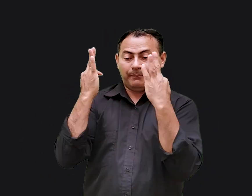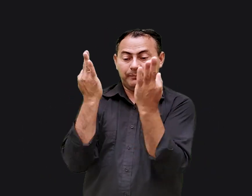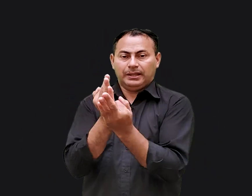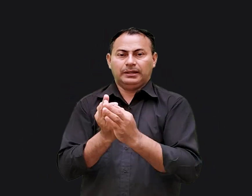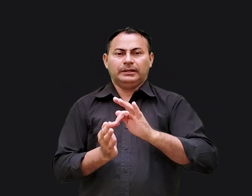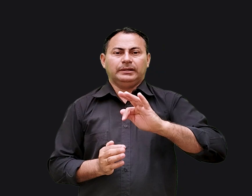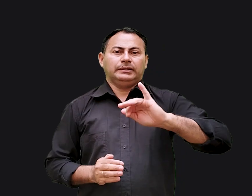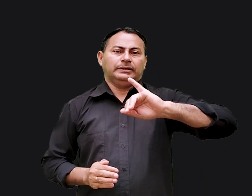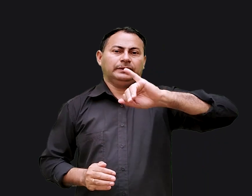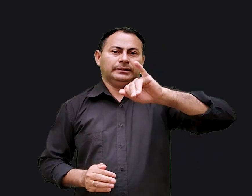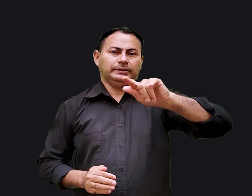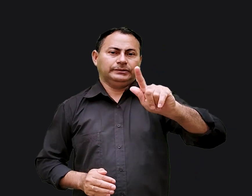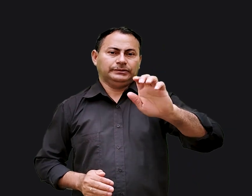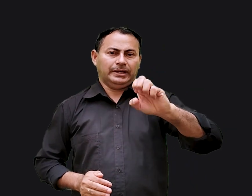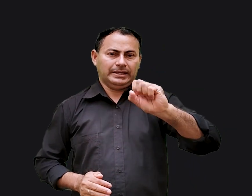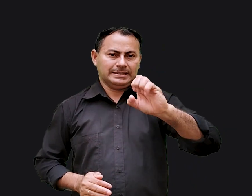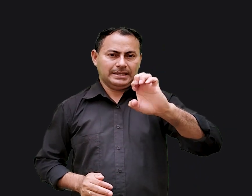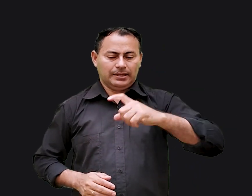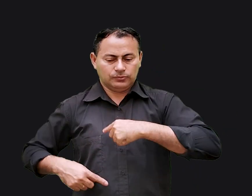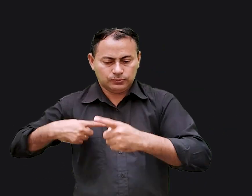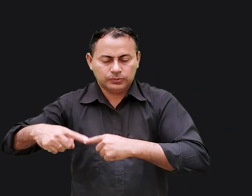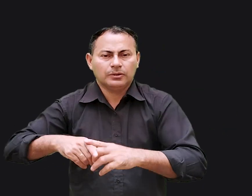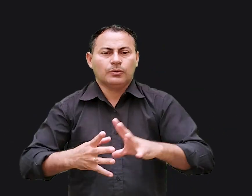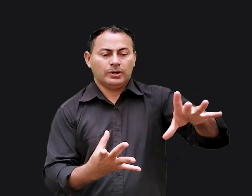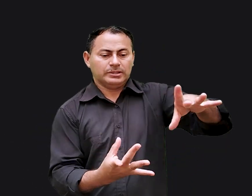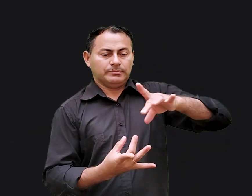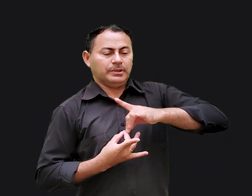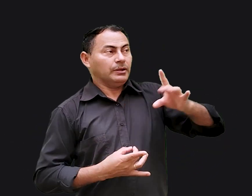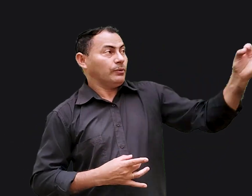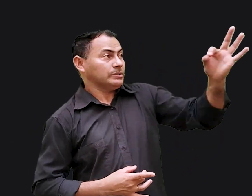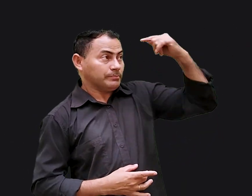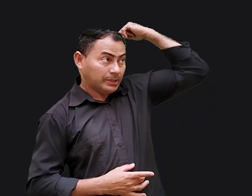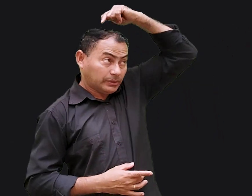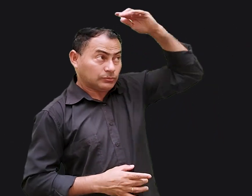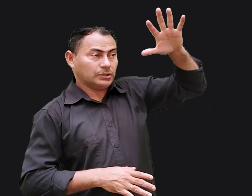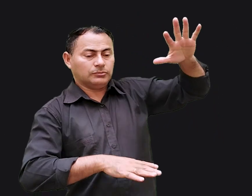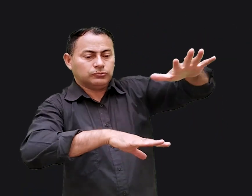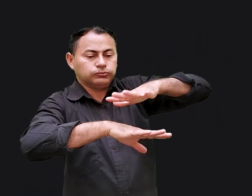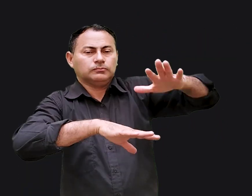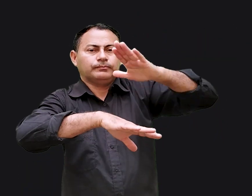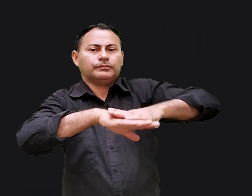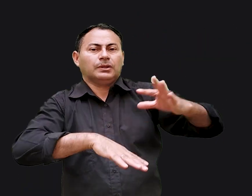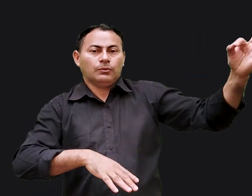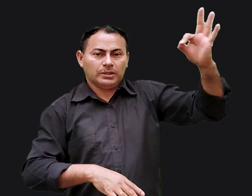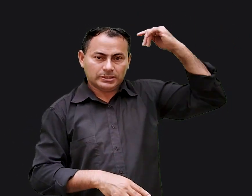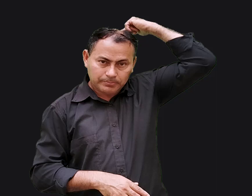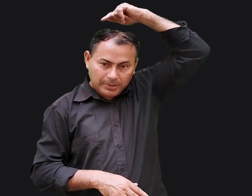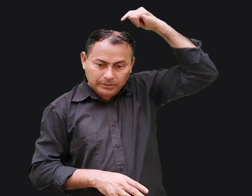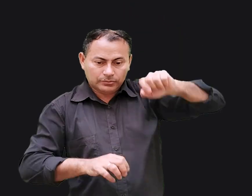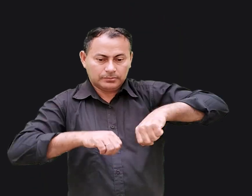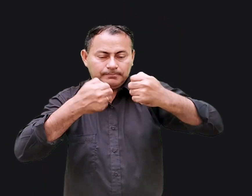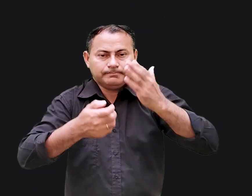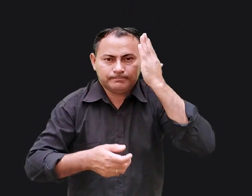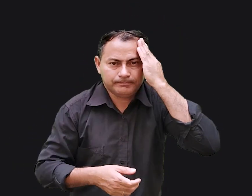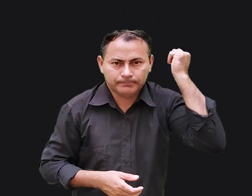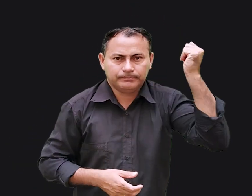das raízes brotará um renovo. O Espírito do Senhor repousará sobre ele, o Espírito que dá sabedoria